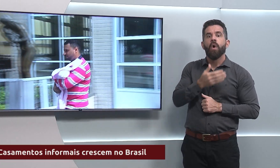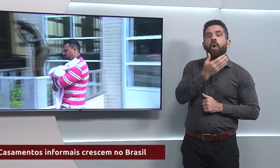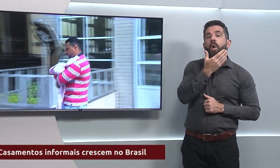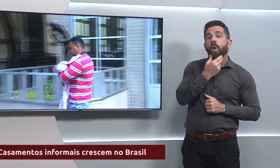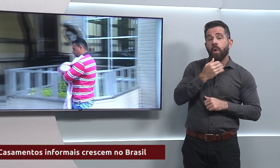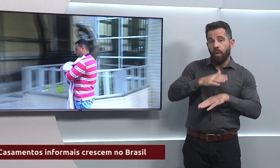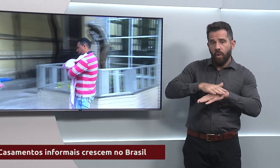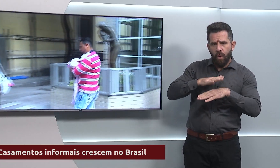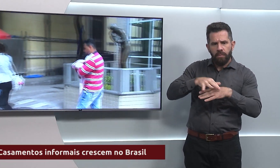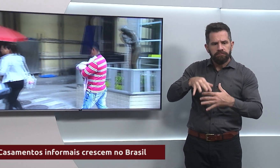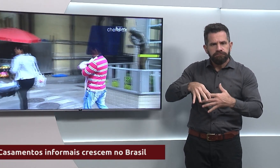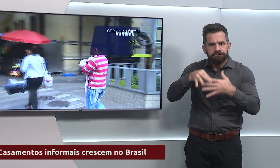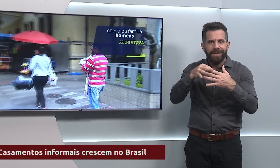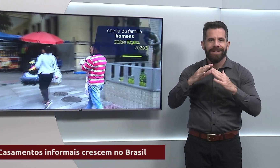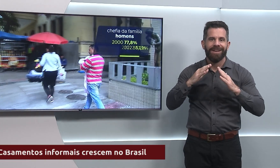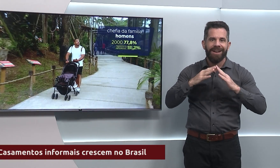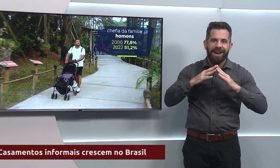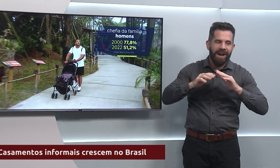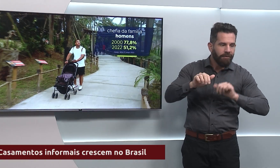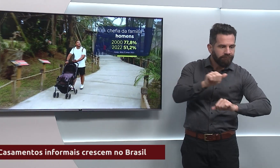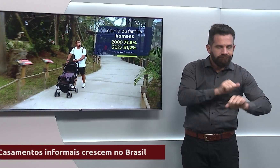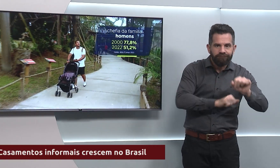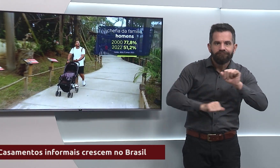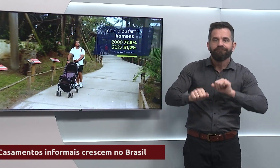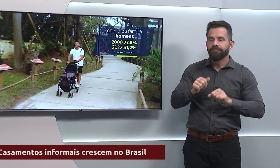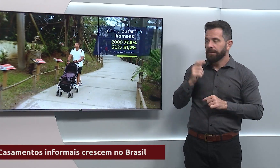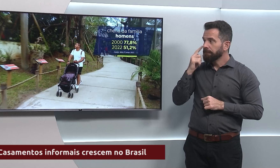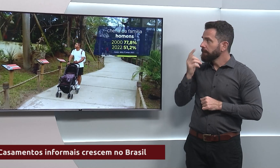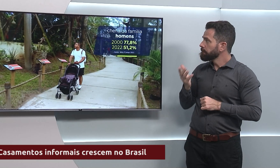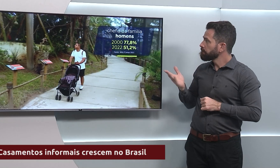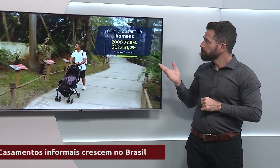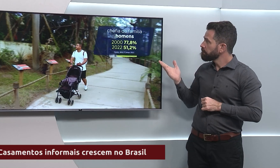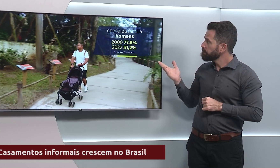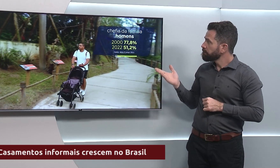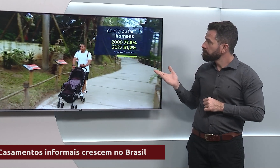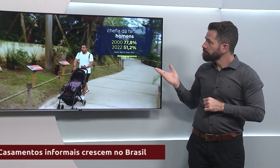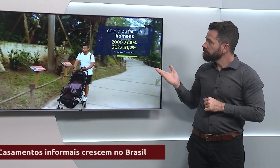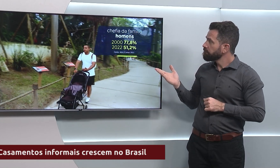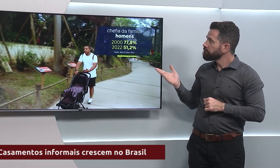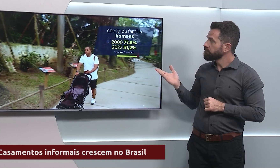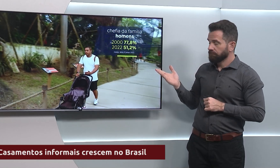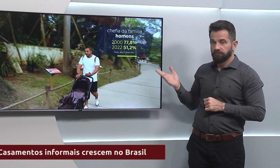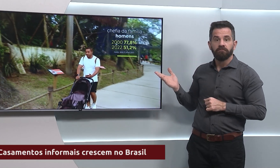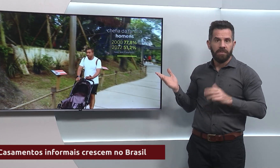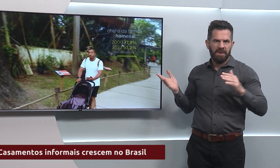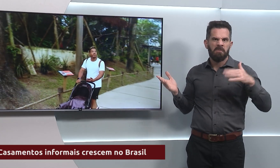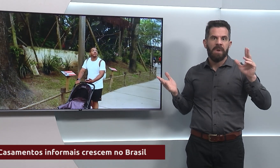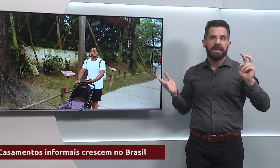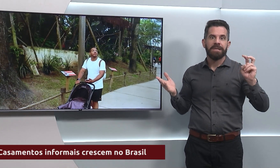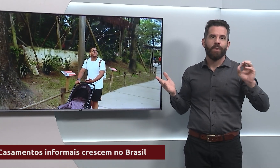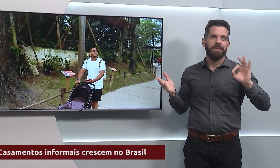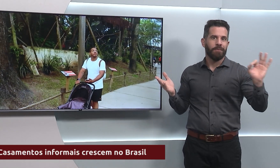família passaram de quase 78% para pouco mais de 50%.